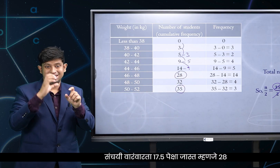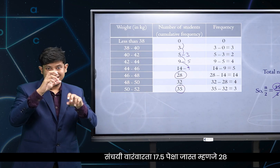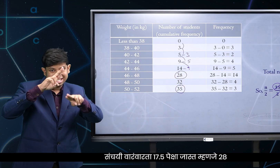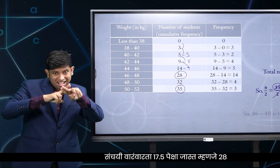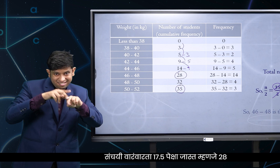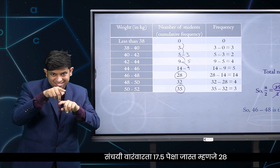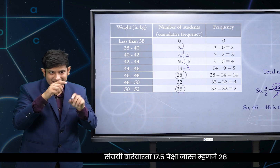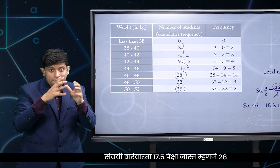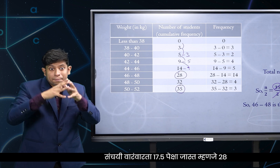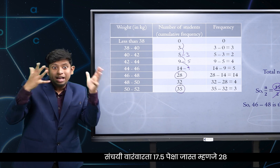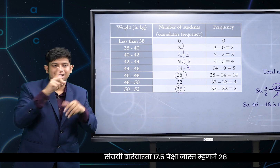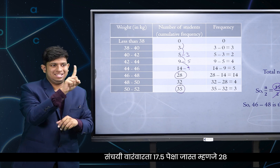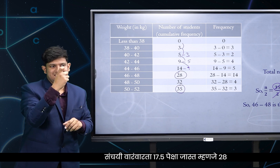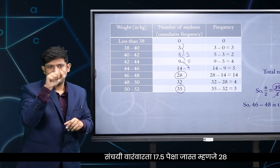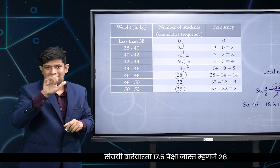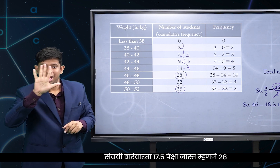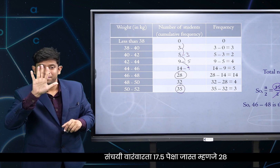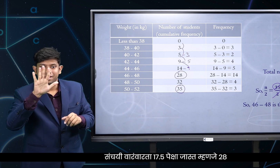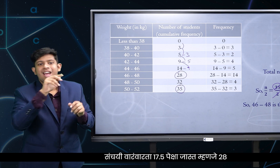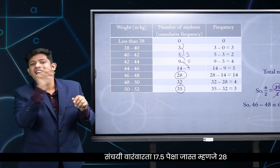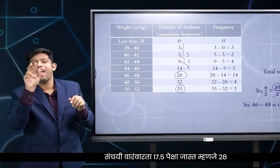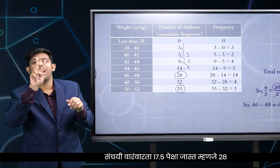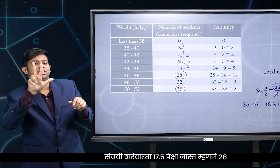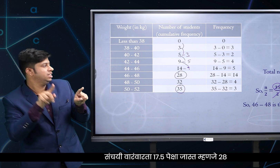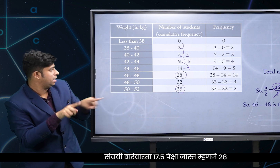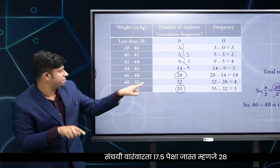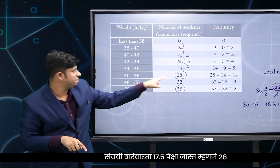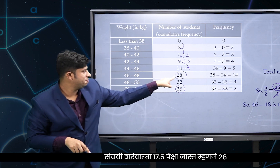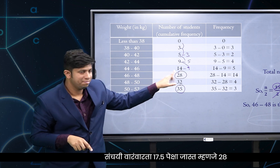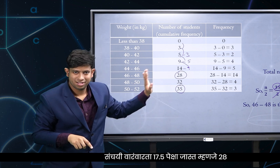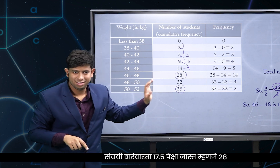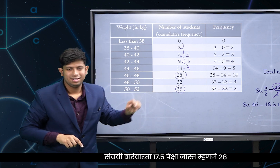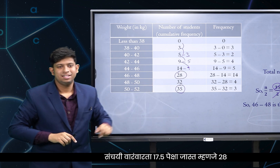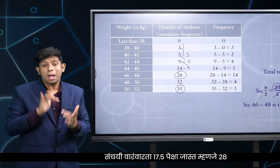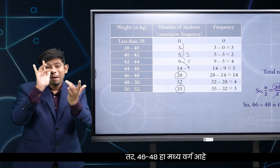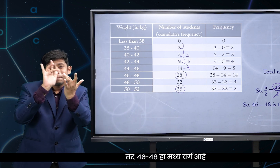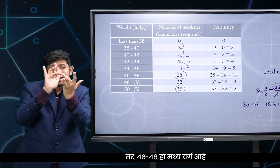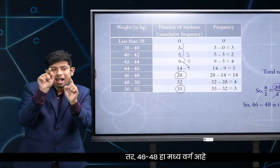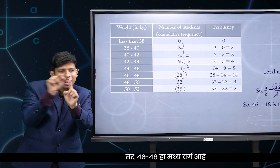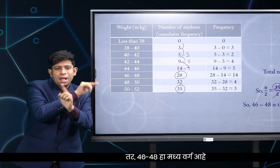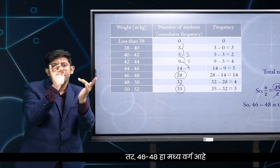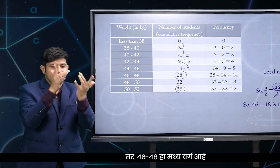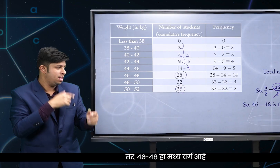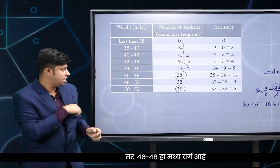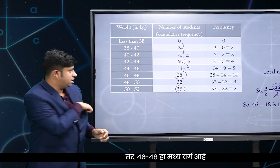संचय वारंवारता 17.5 पेक्षा जास्त म्हणजे 18. तर 46